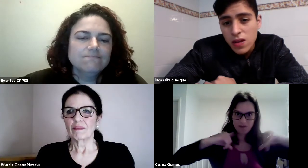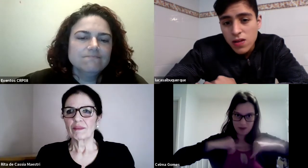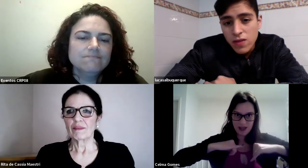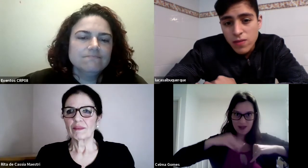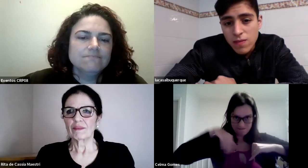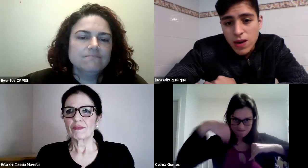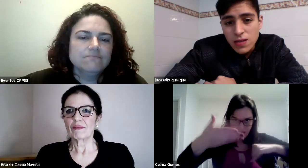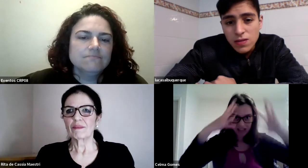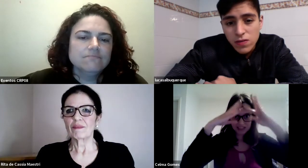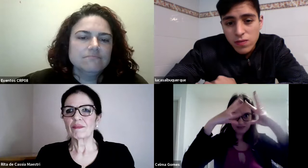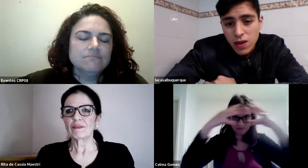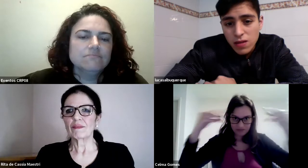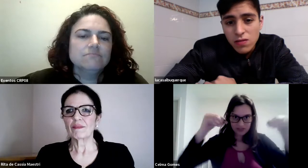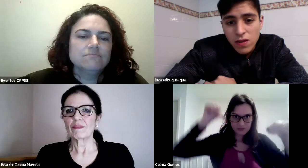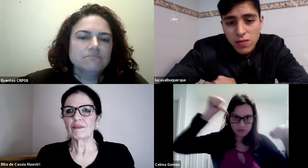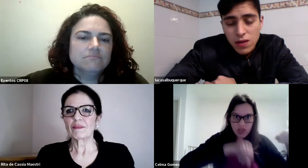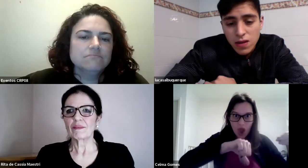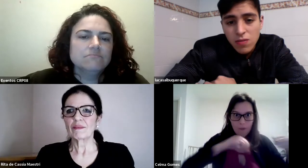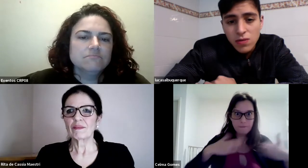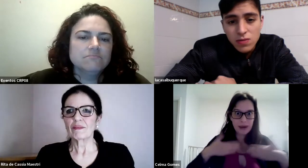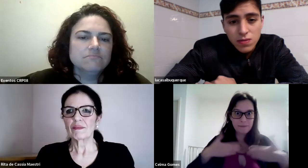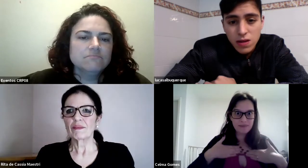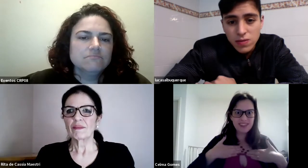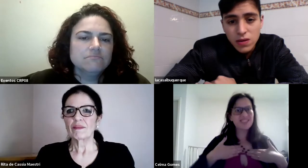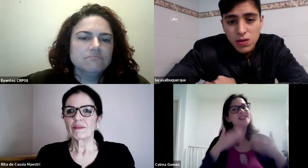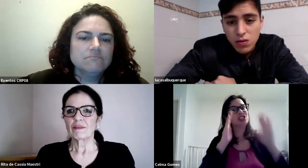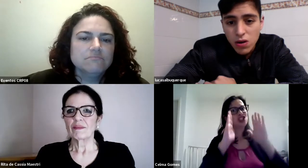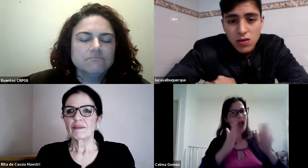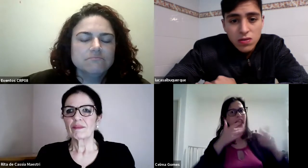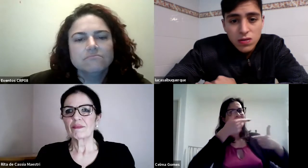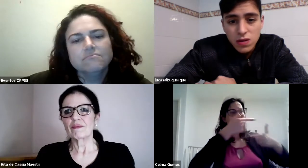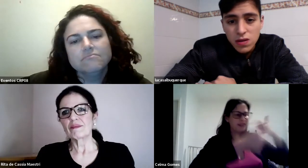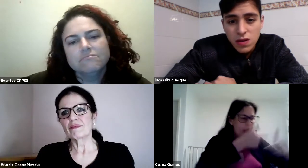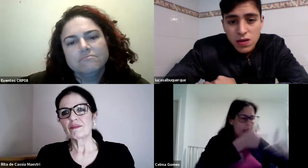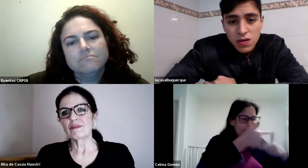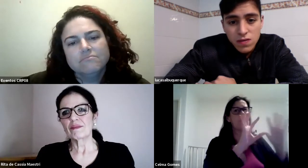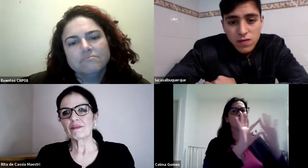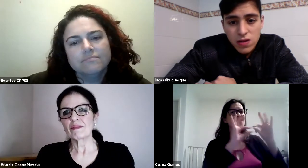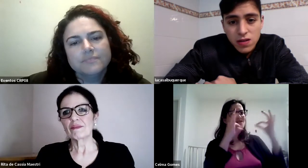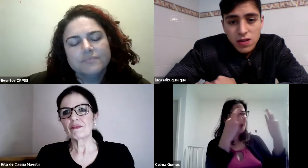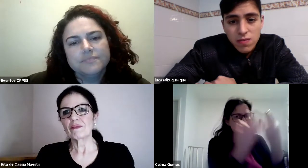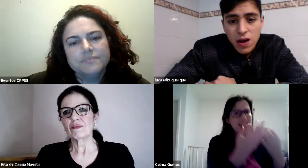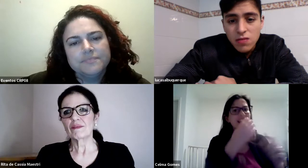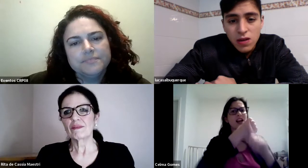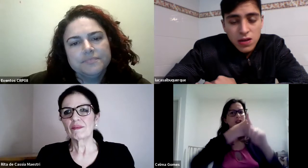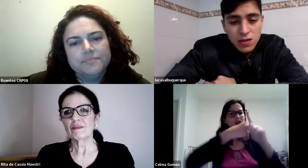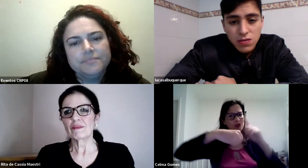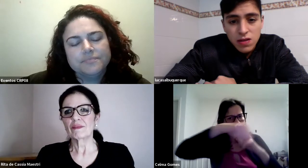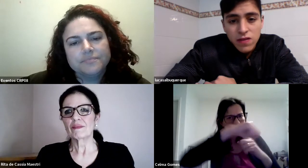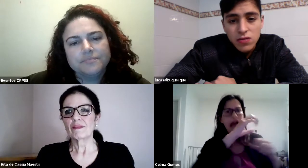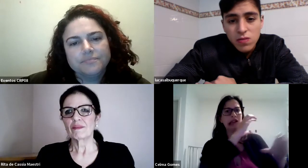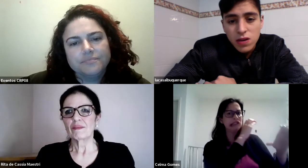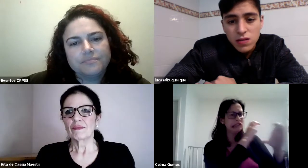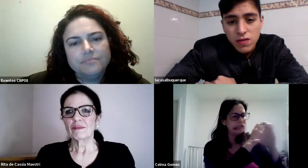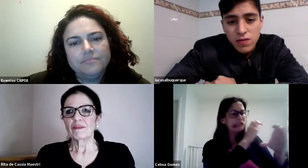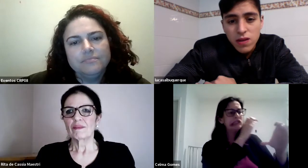né? Vai me dar mais sofrimento, vai aumentar os meus problemas psicológicos. Já trabalho a questão da